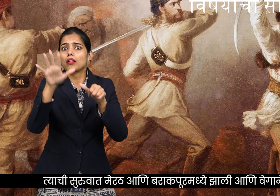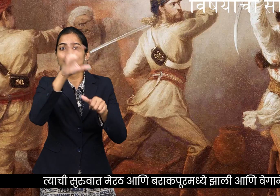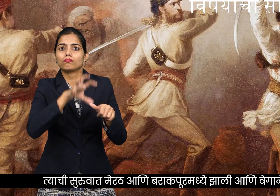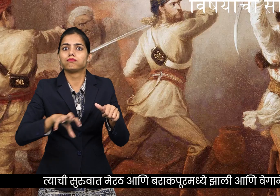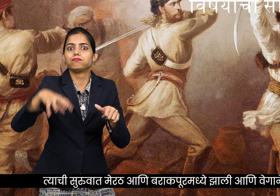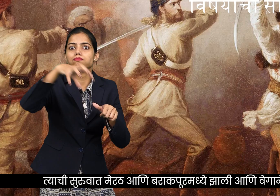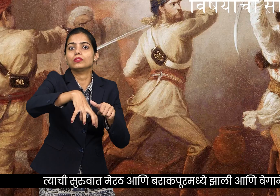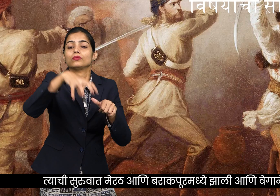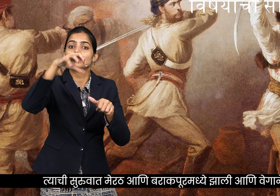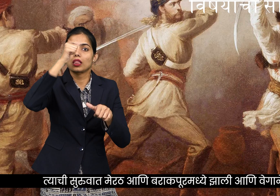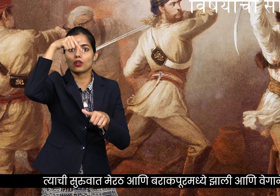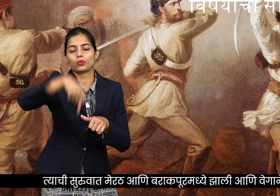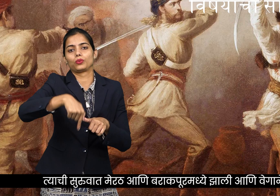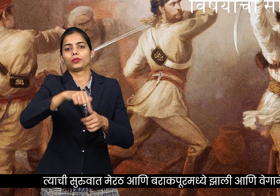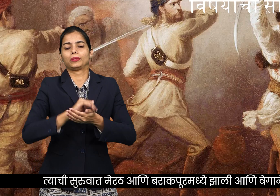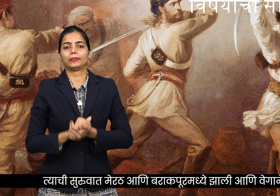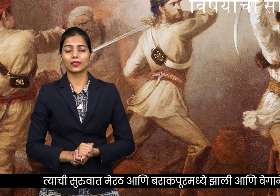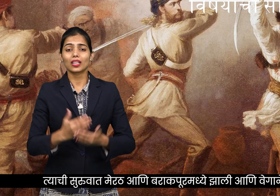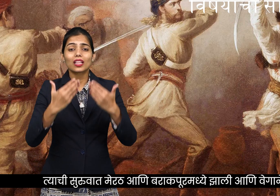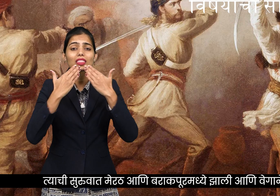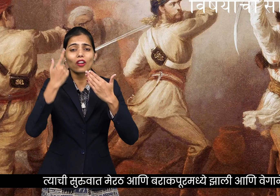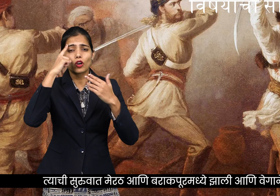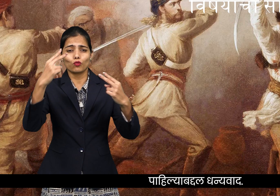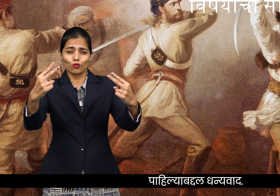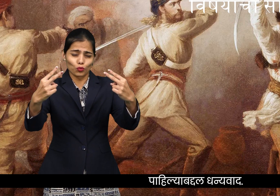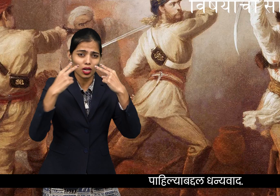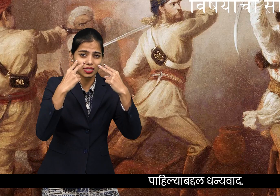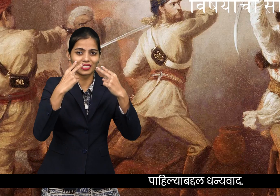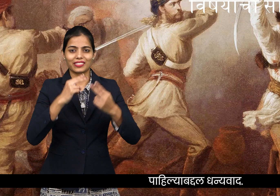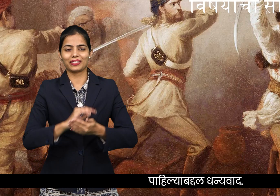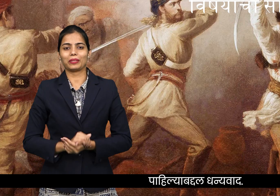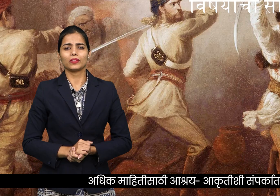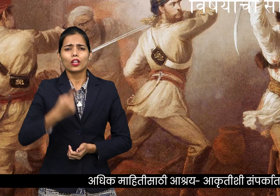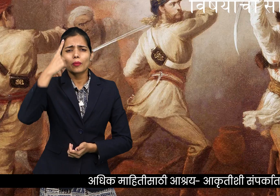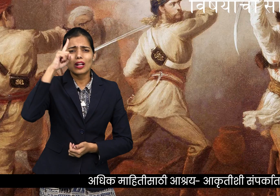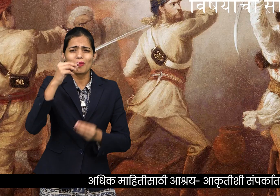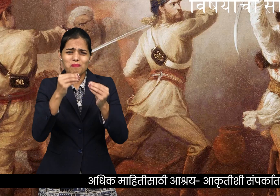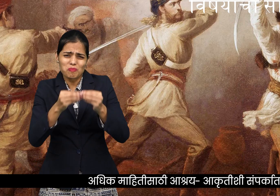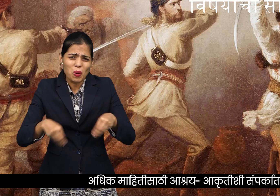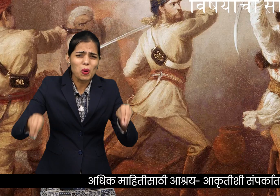बराकपूर मध्ये झाली आणि वेगाने देशभर पसरली. पाहिल्याबद्दल